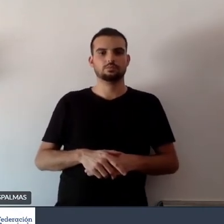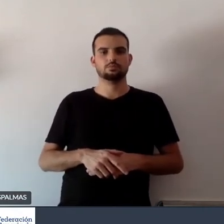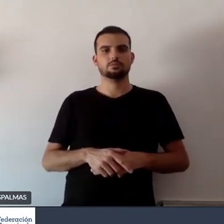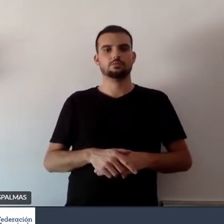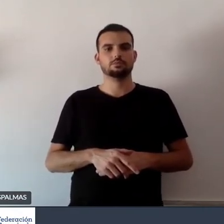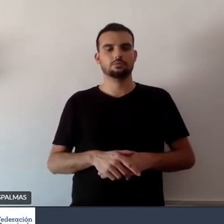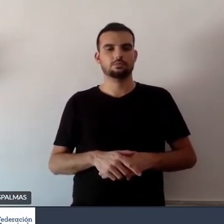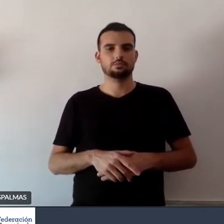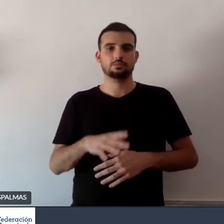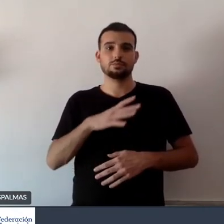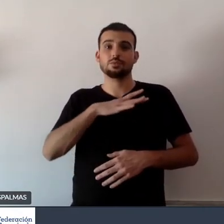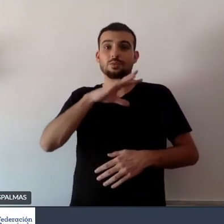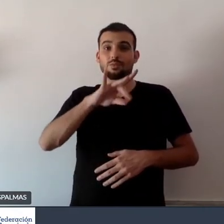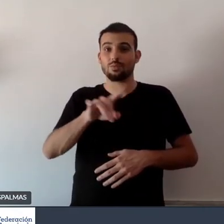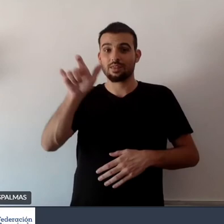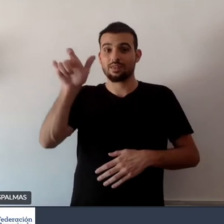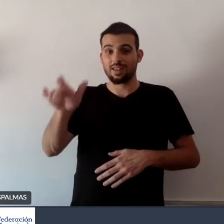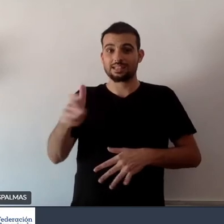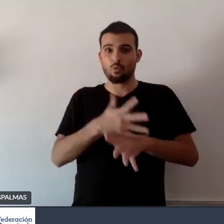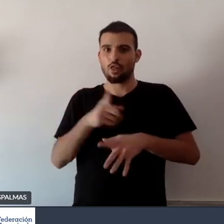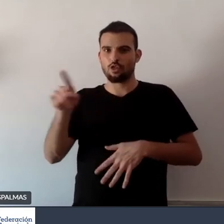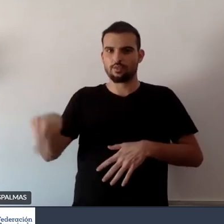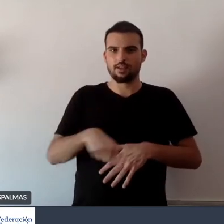Probablemente este jugador debería estar aquí.